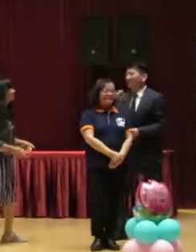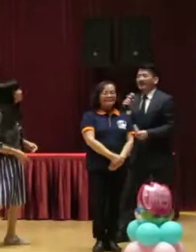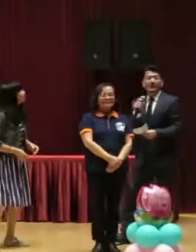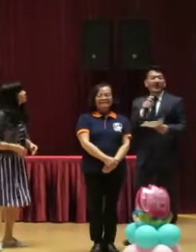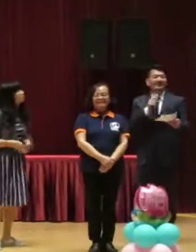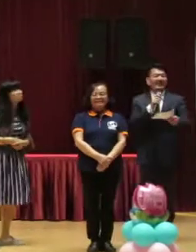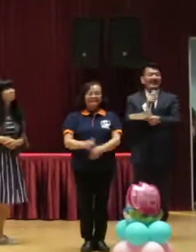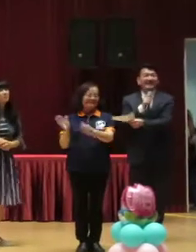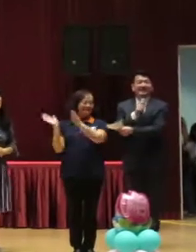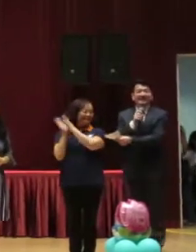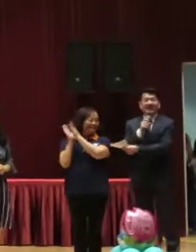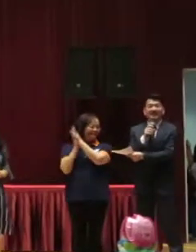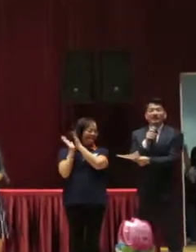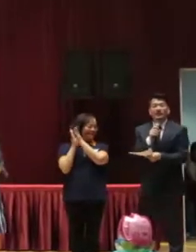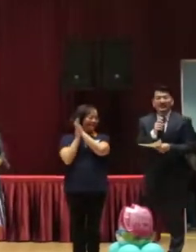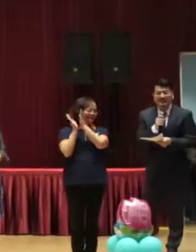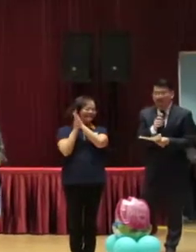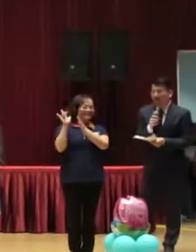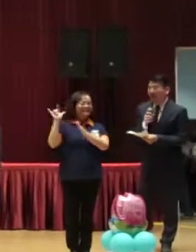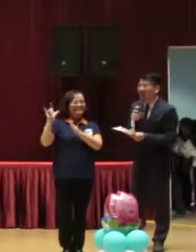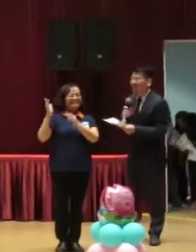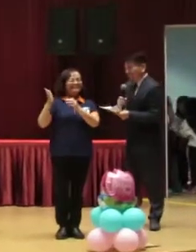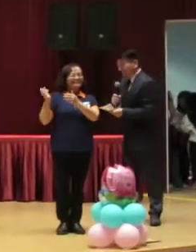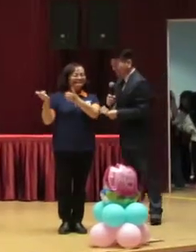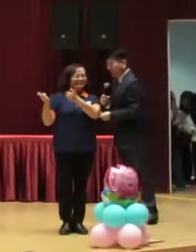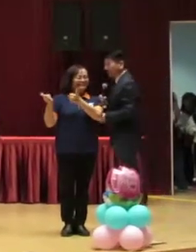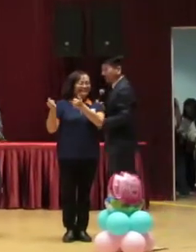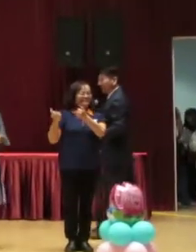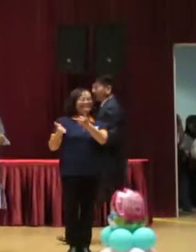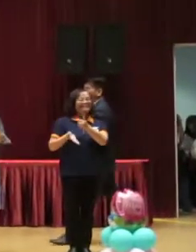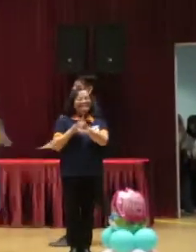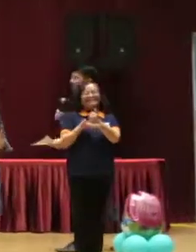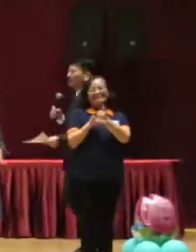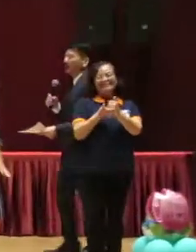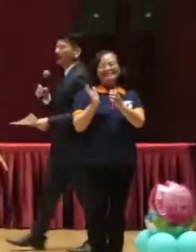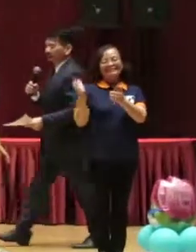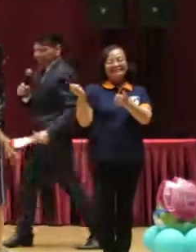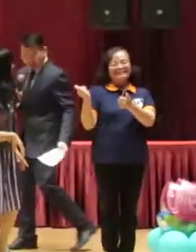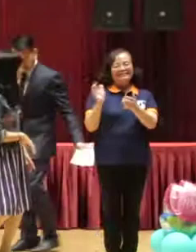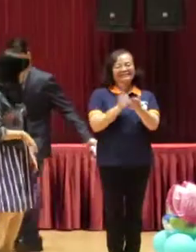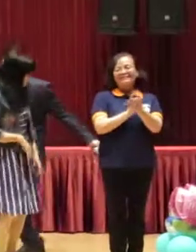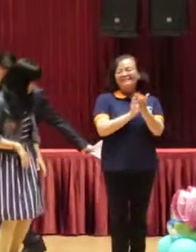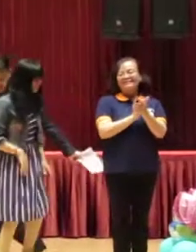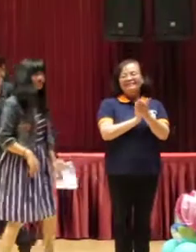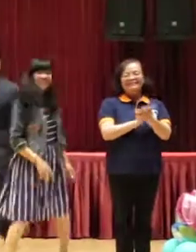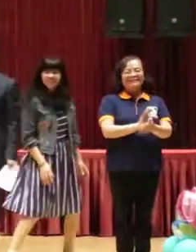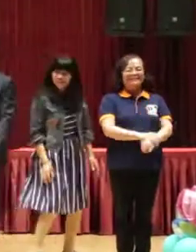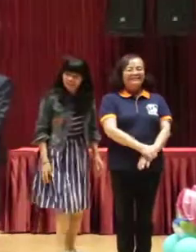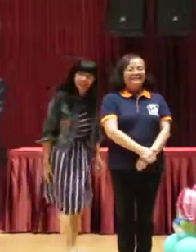我们再给我们的课语老师来点热情的掌声鼓励一下，好不好？谢谢。按工啊，来，好，我